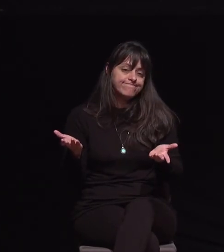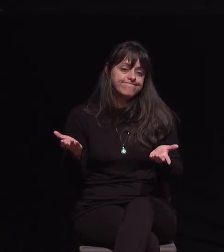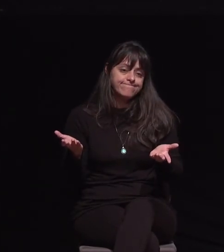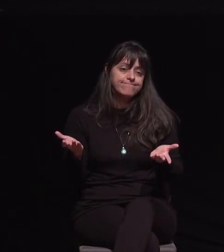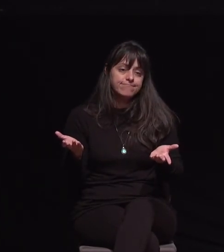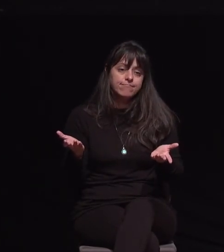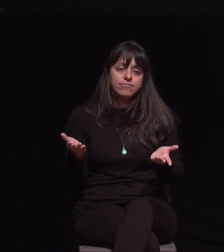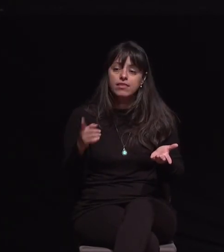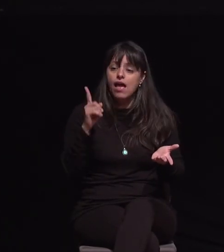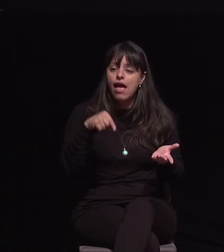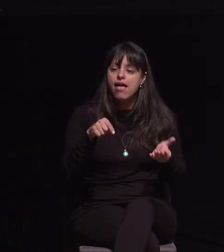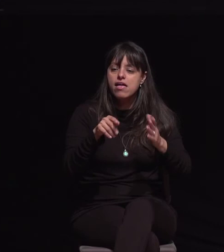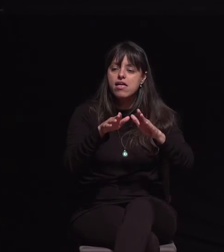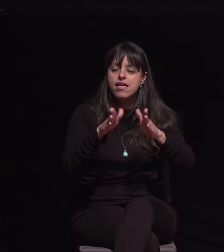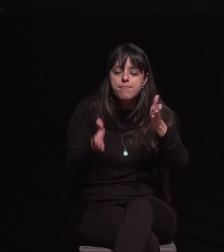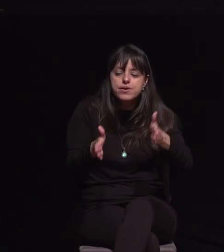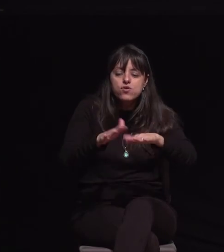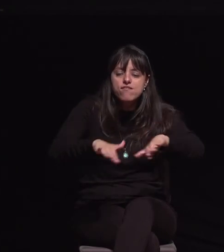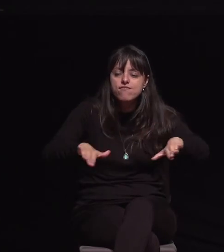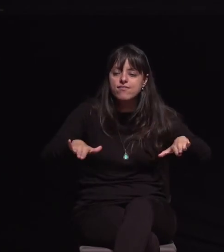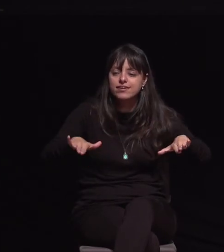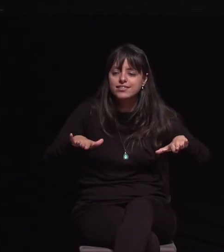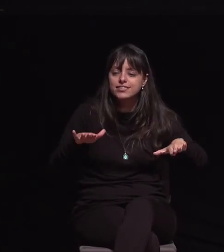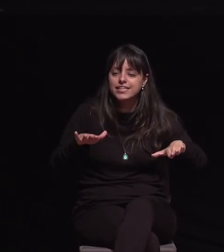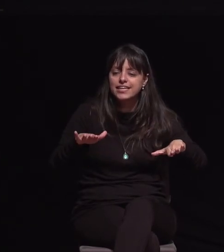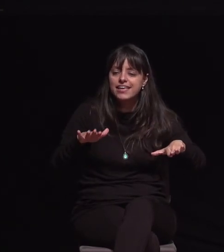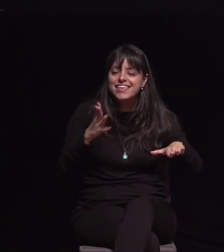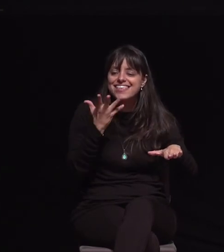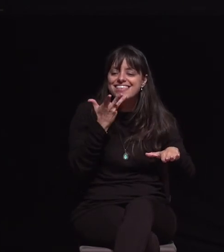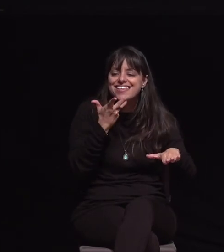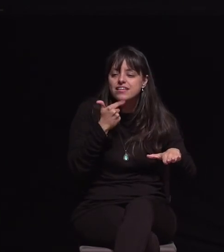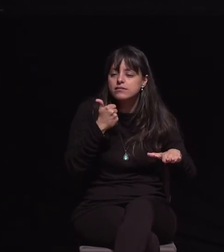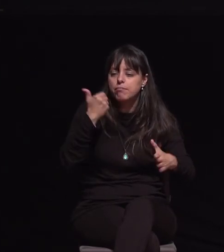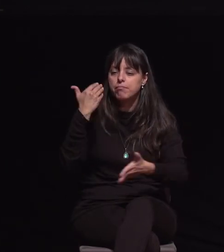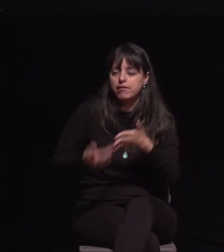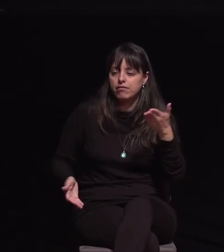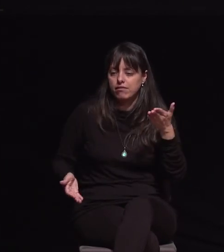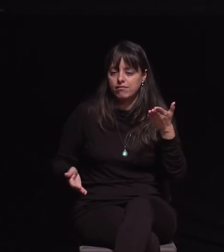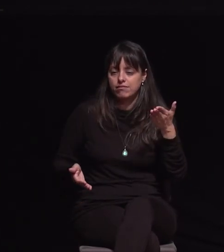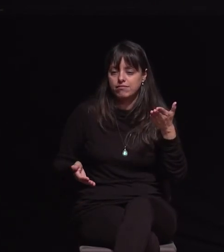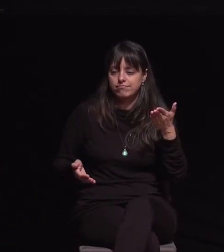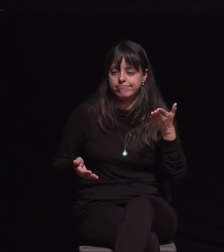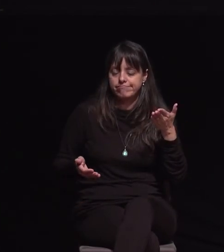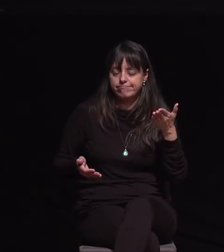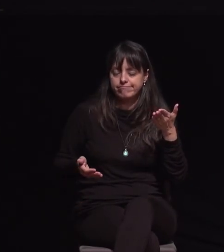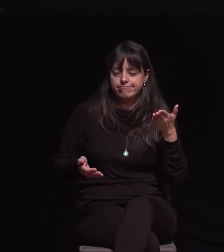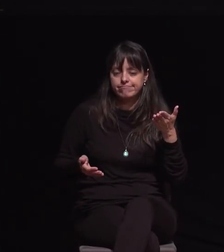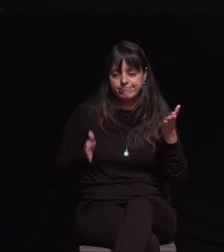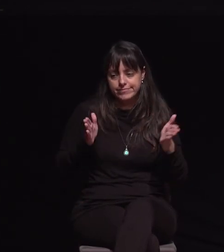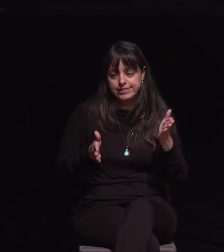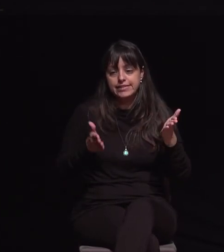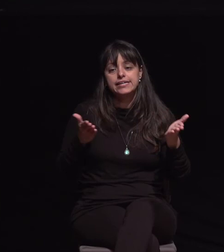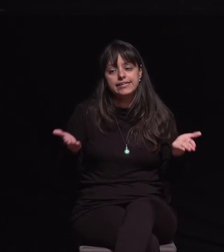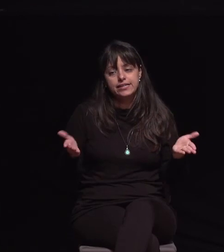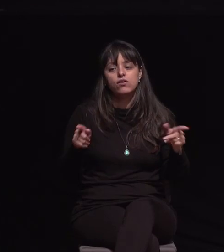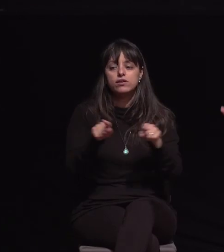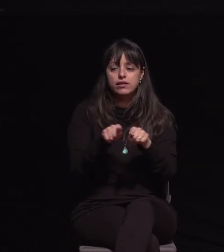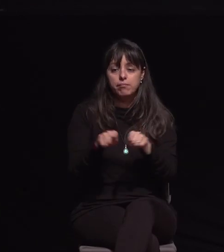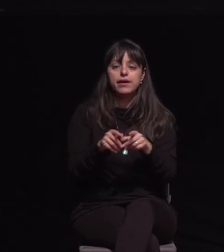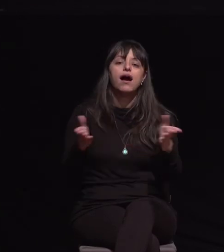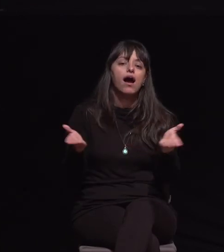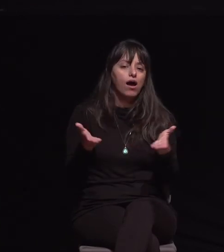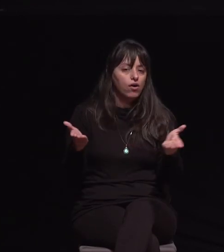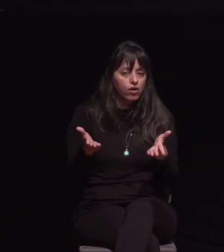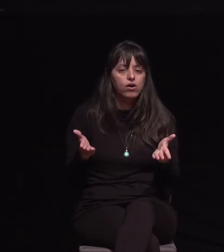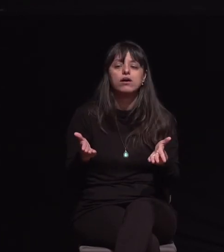a infância foi roubada. A nossa infância foi roubada dessa época. E estão roubando